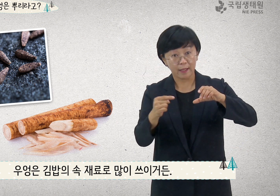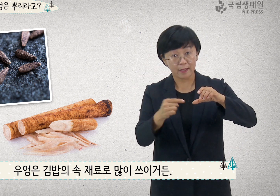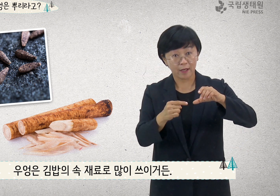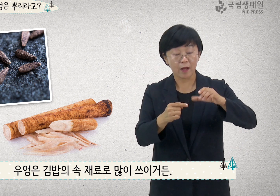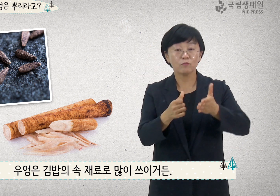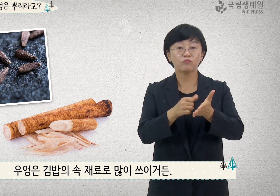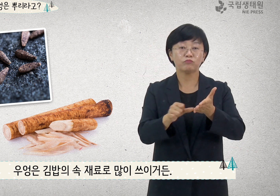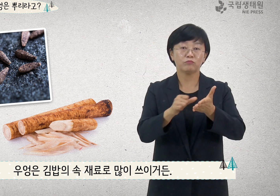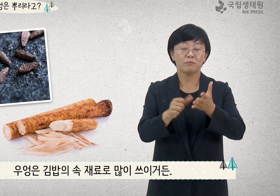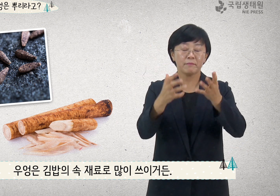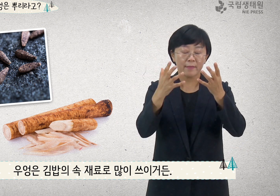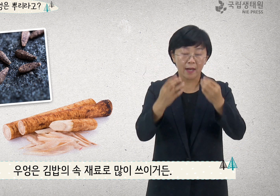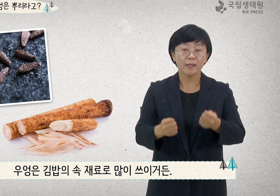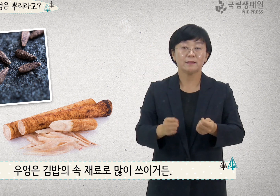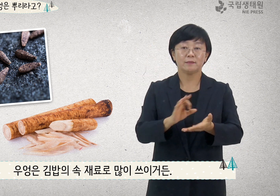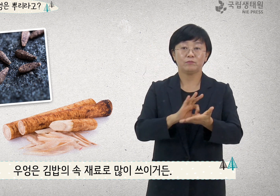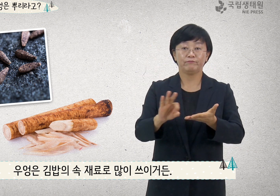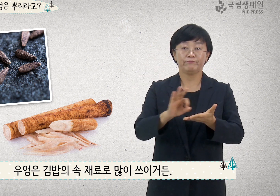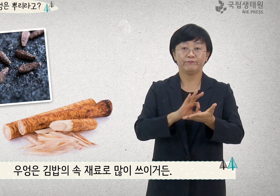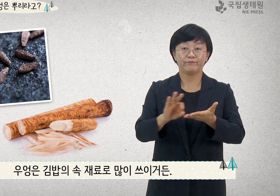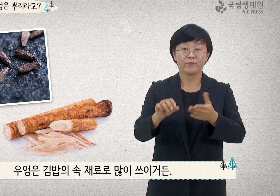쓰이거든.